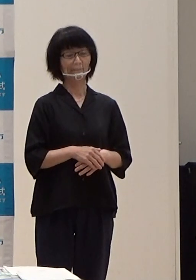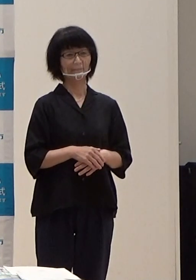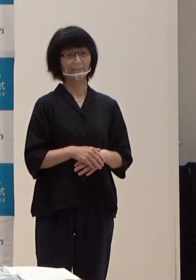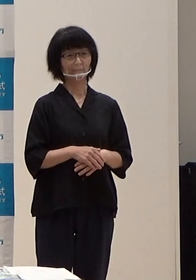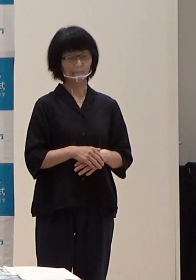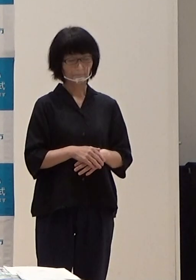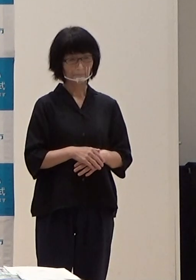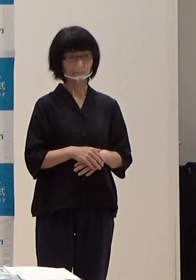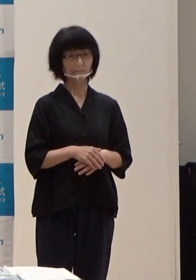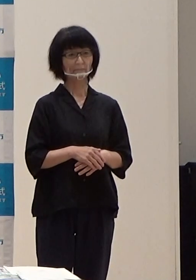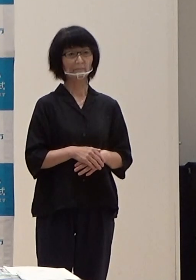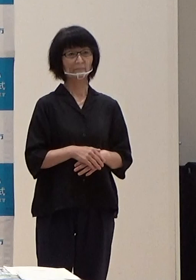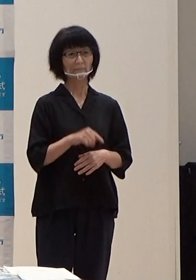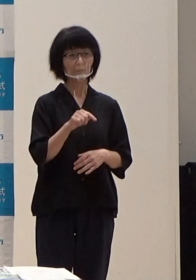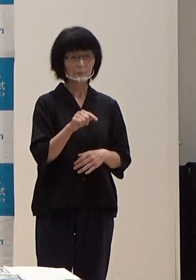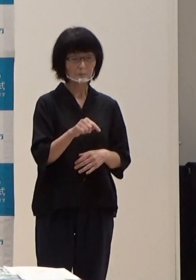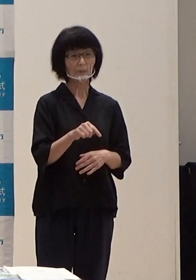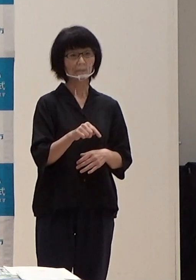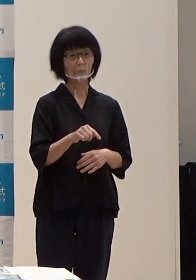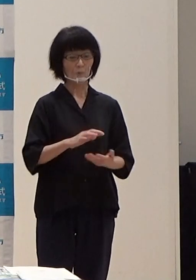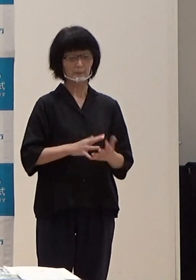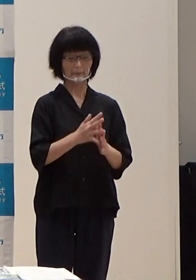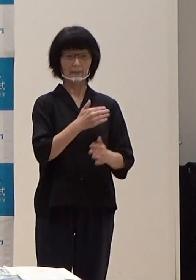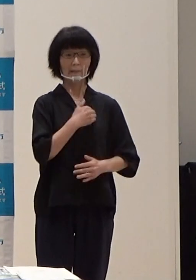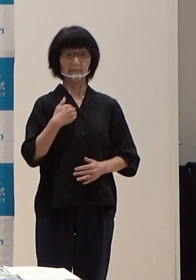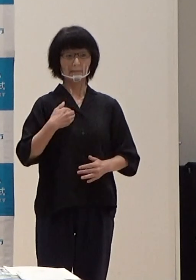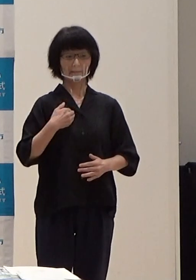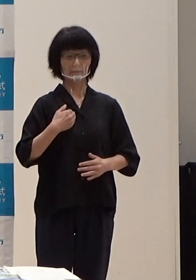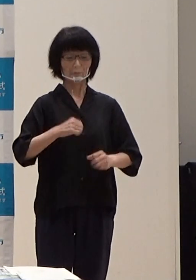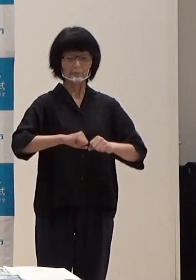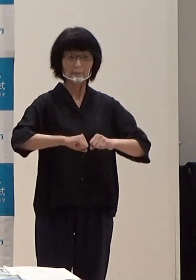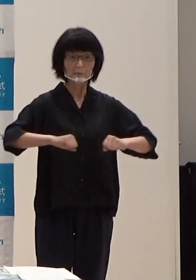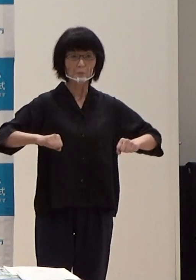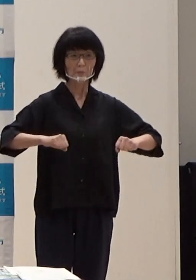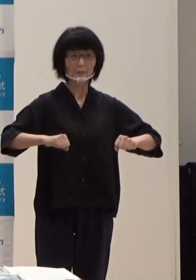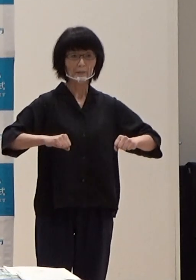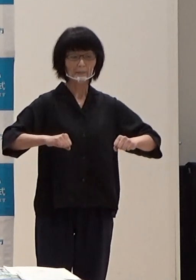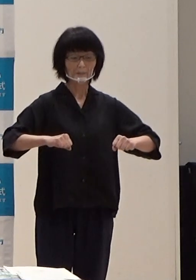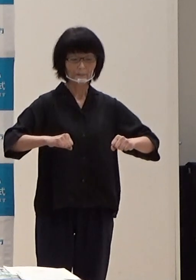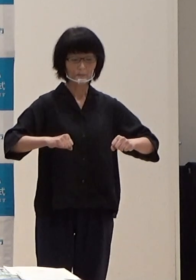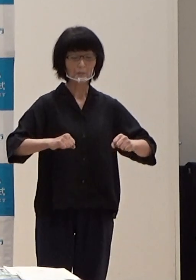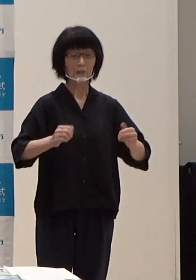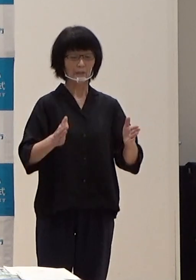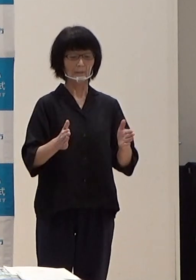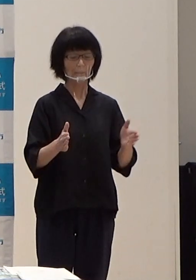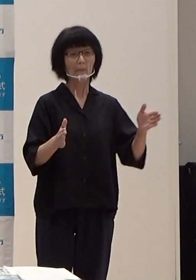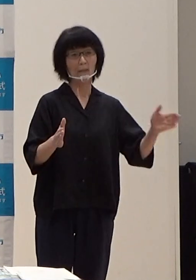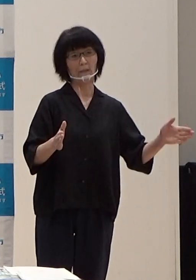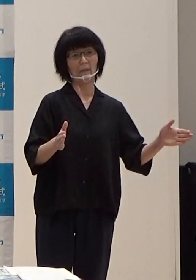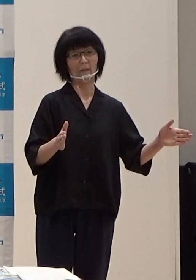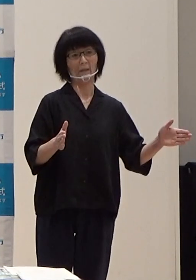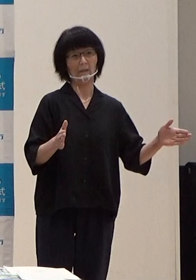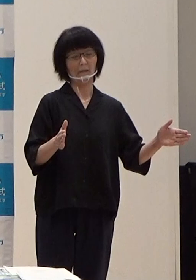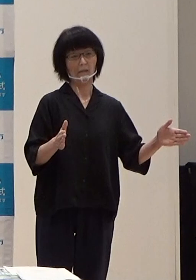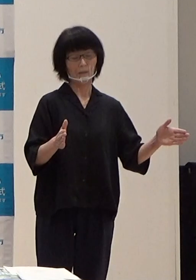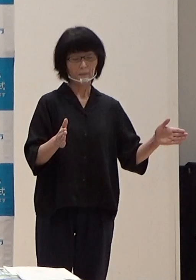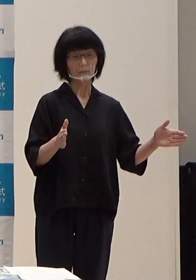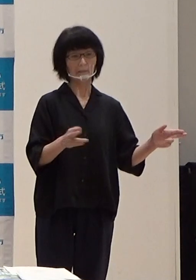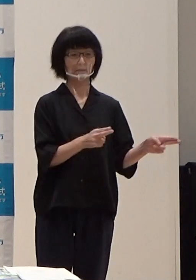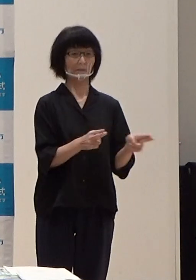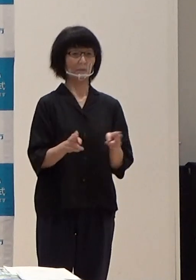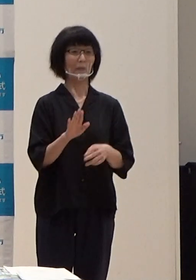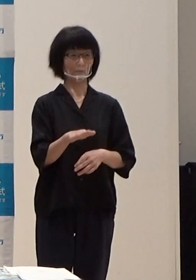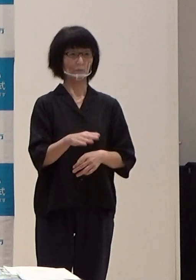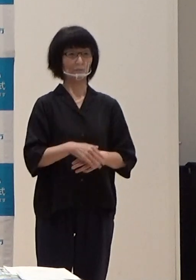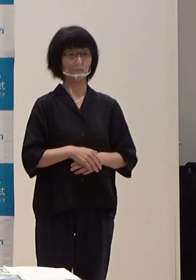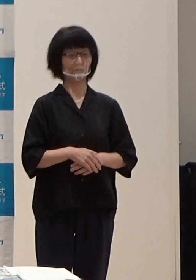ただその中でもですね、容積率が緩和されるものがございます。それはどういうものかといいますと、